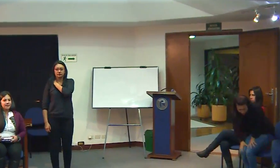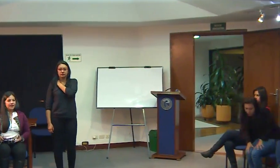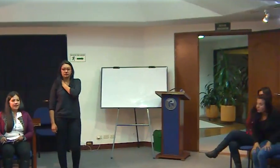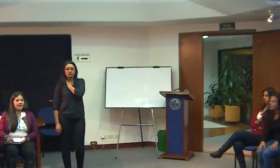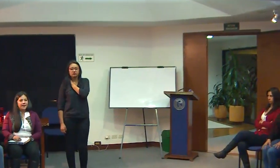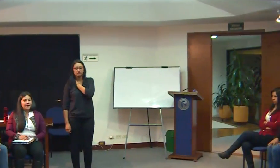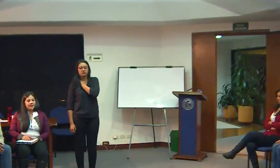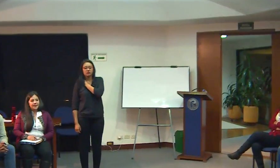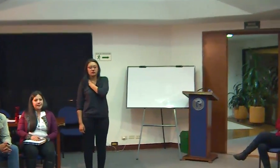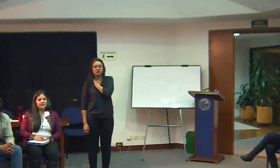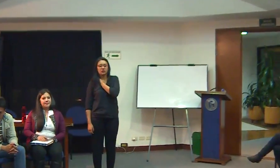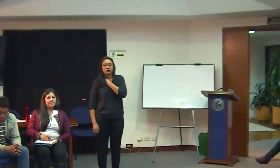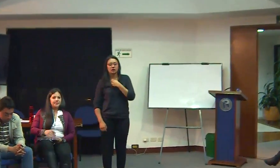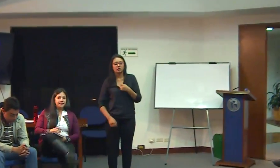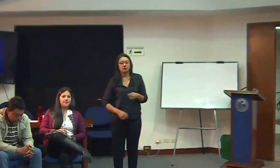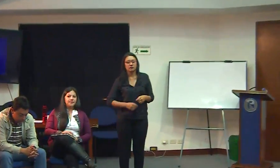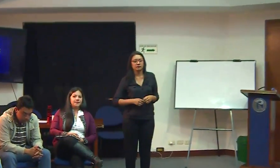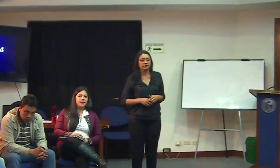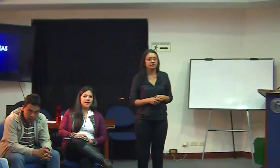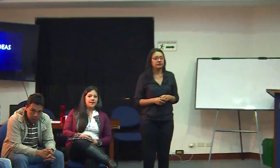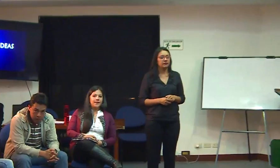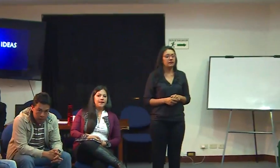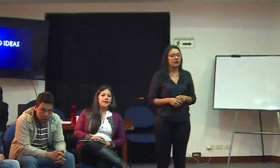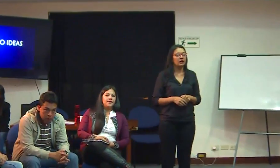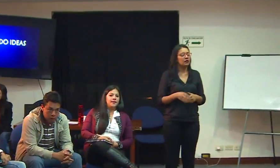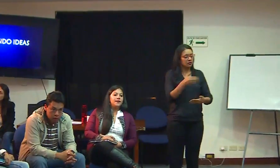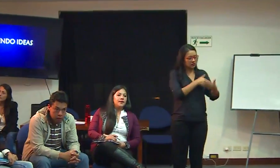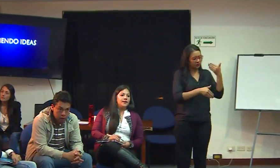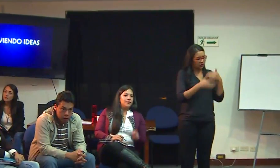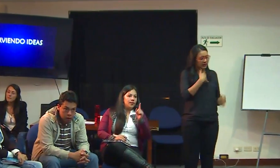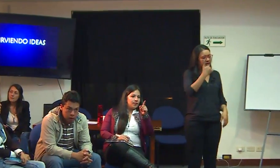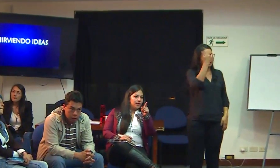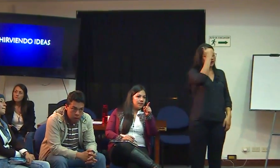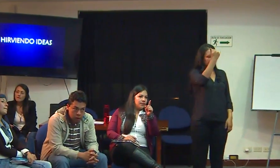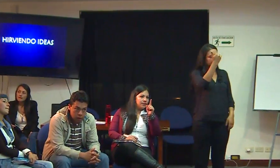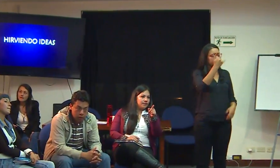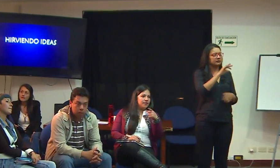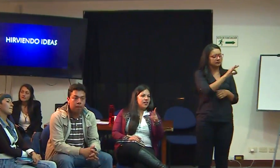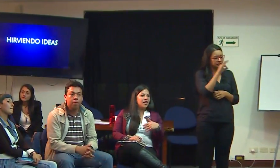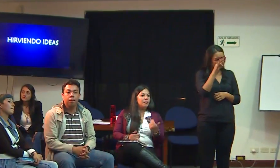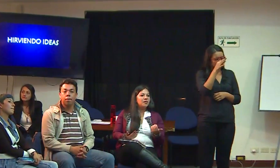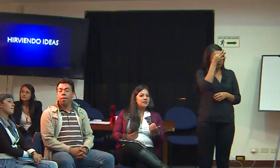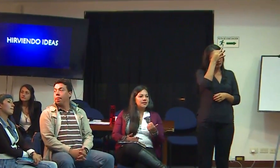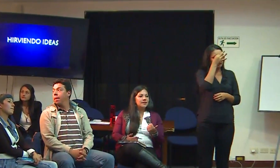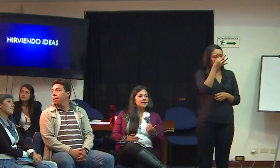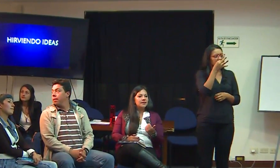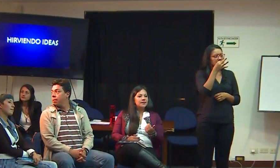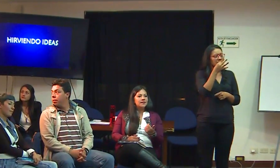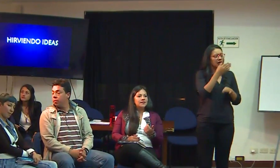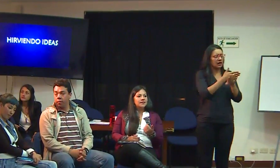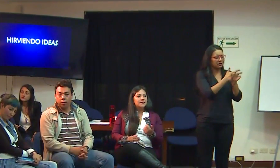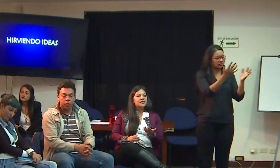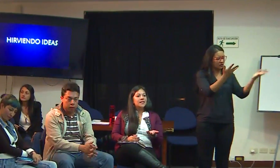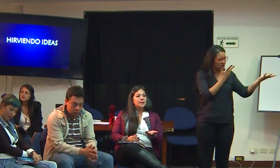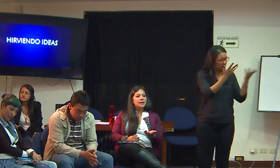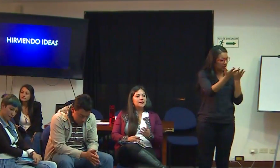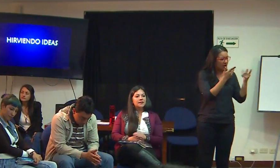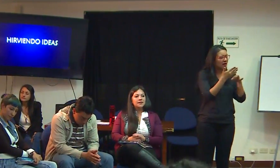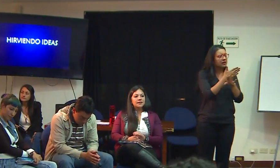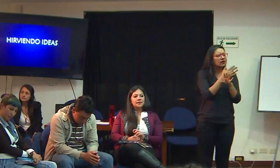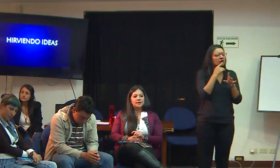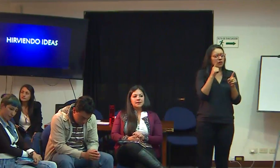Bueno, yo retomo una idea pequeña y es, bueno, creo que lo han enunciado ustedes y es